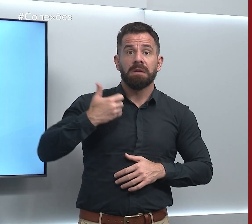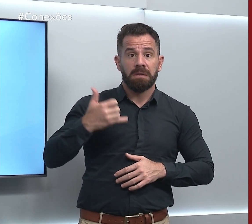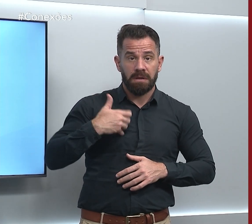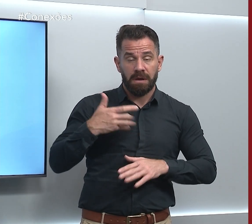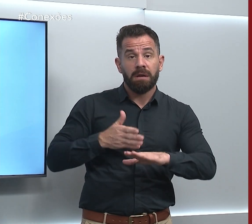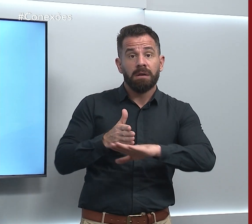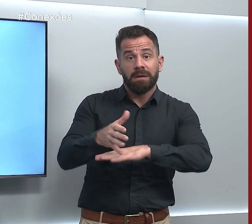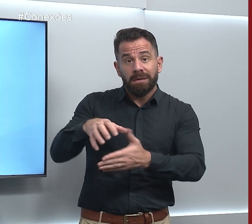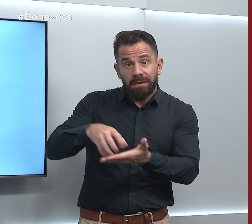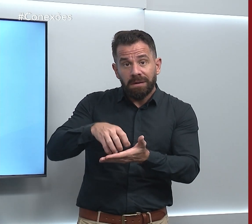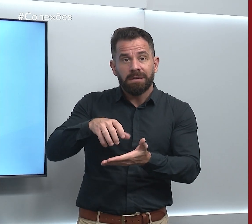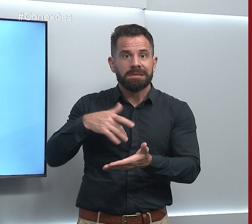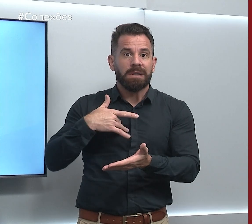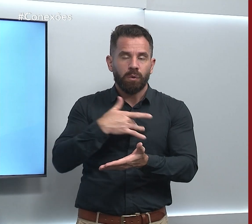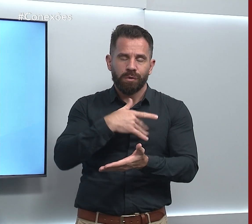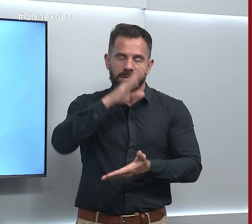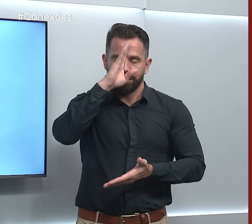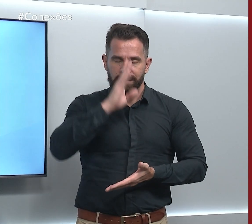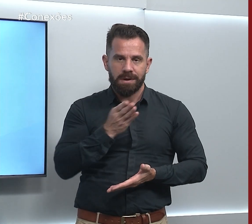saúde.